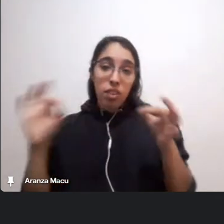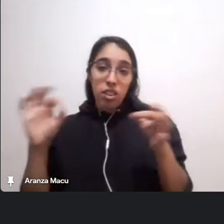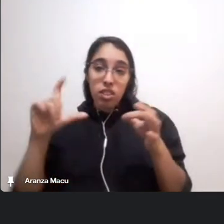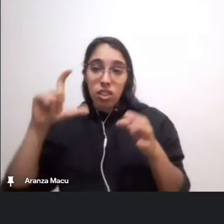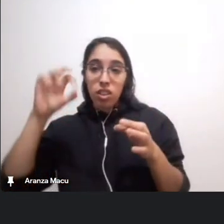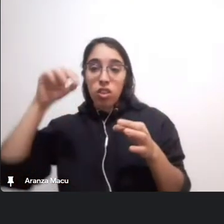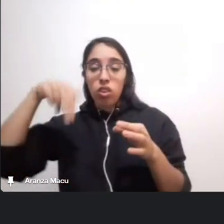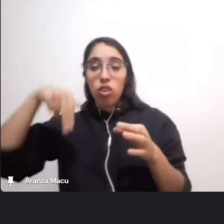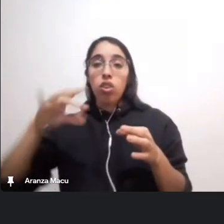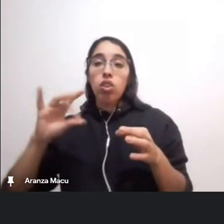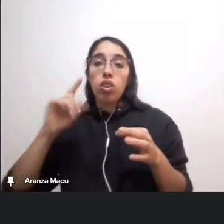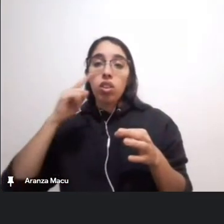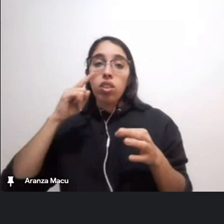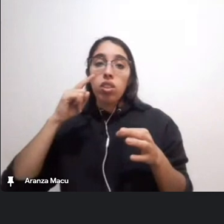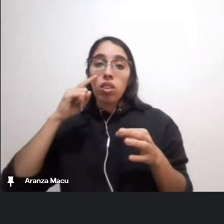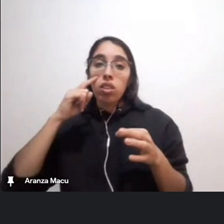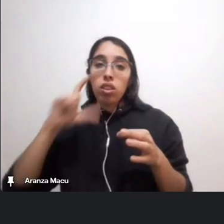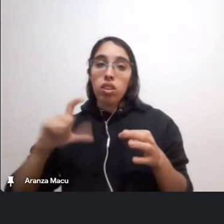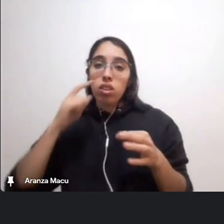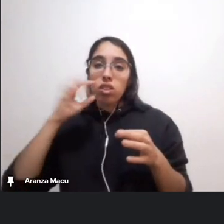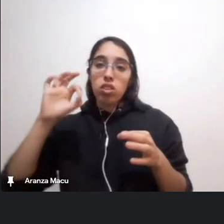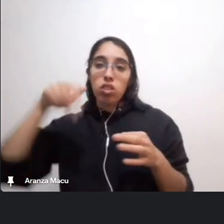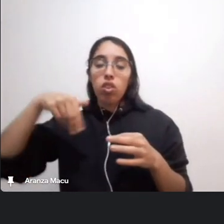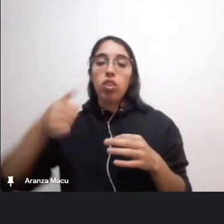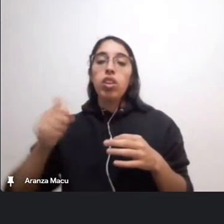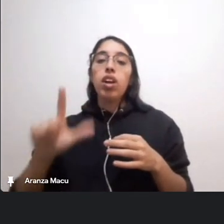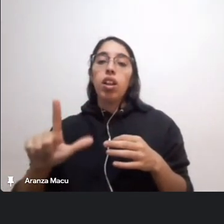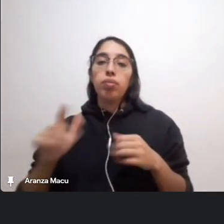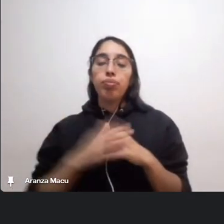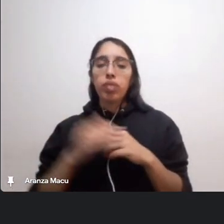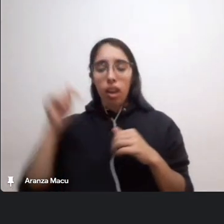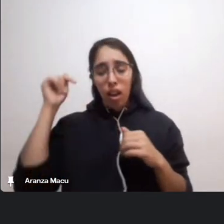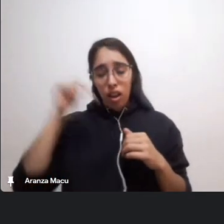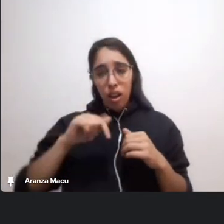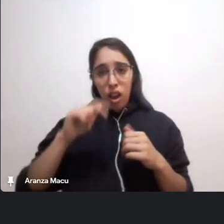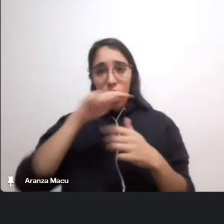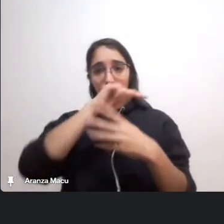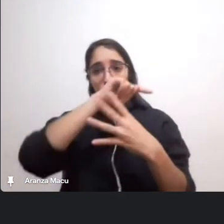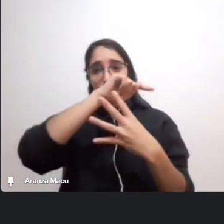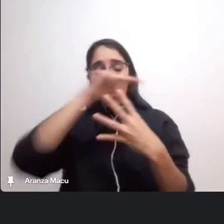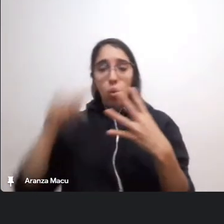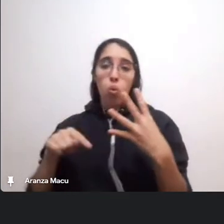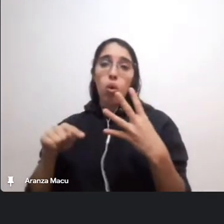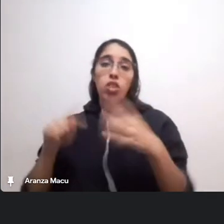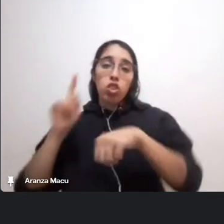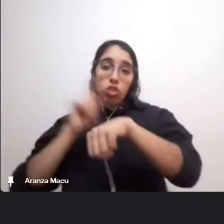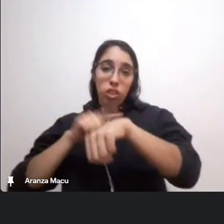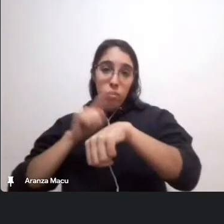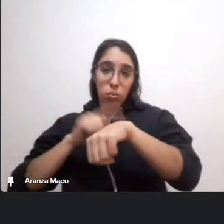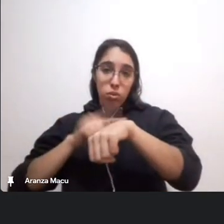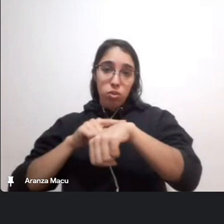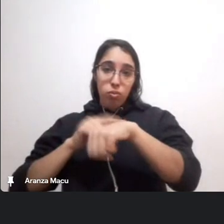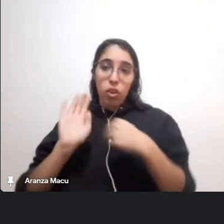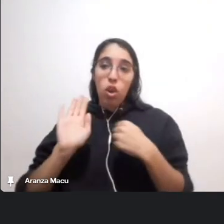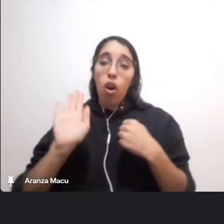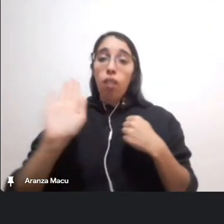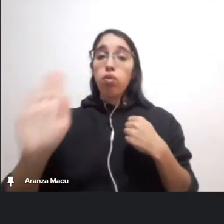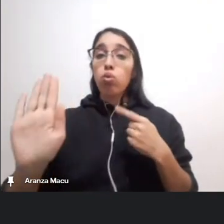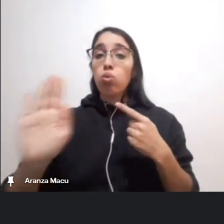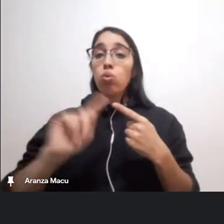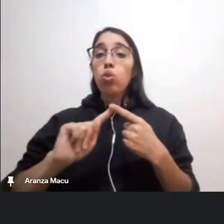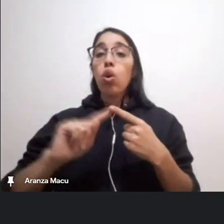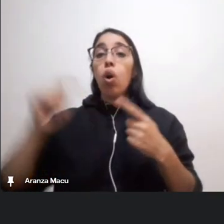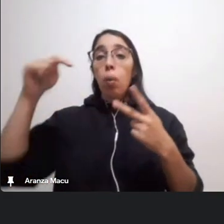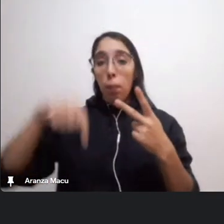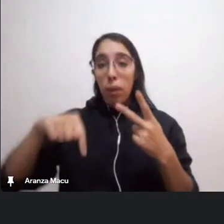más. Presente, pasado, futuro y condicional. ¿Sí? Esos cuatro tiempos nada más. ¿Sí?